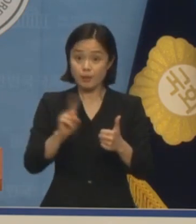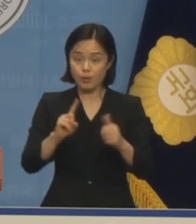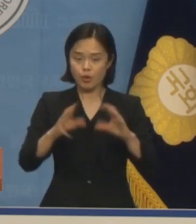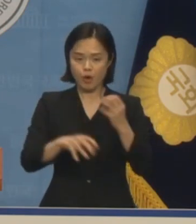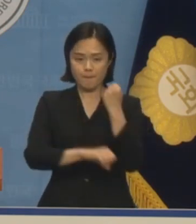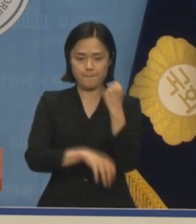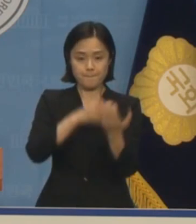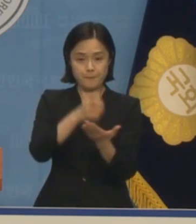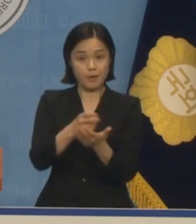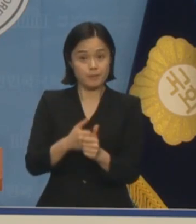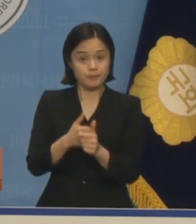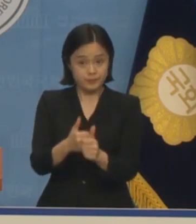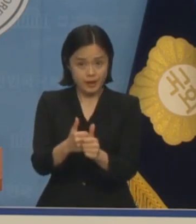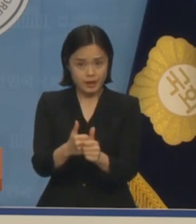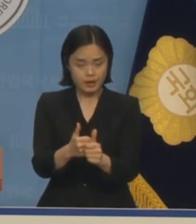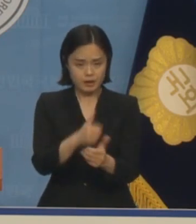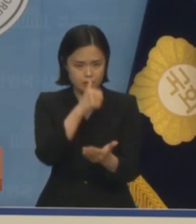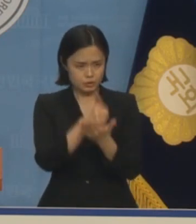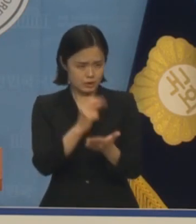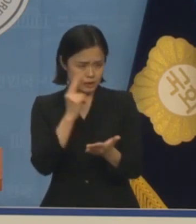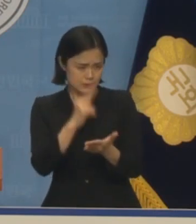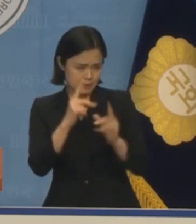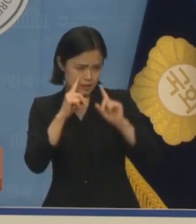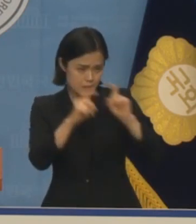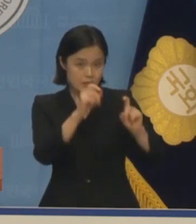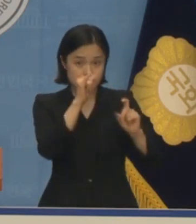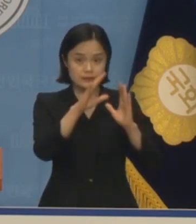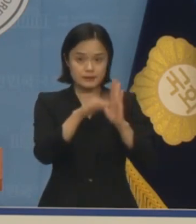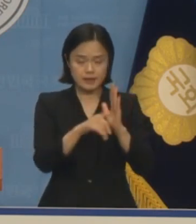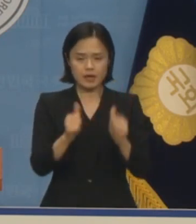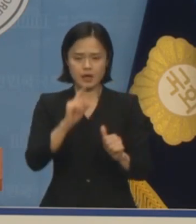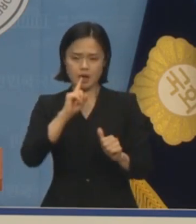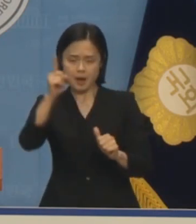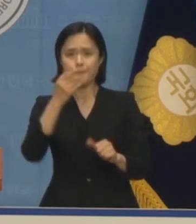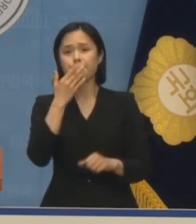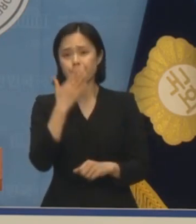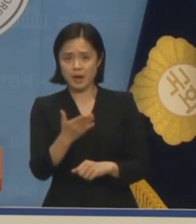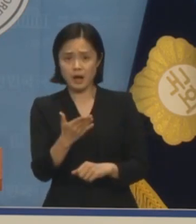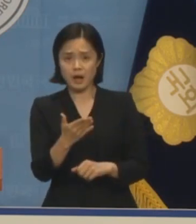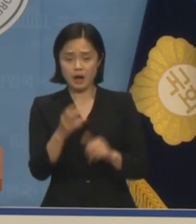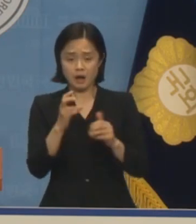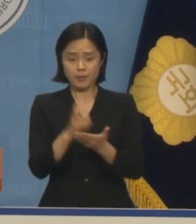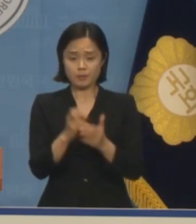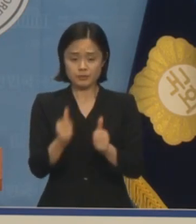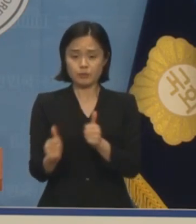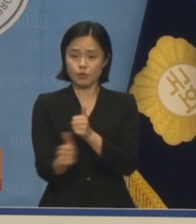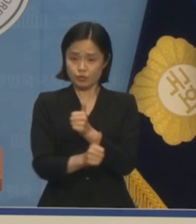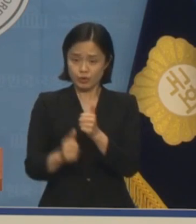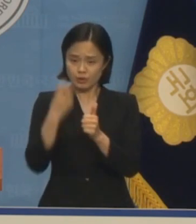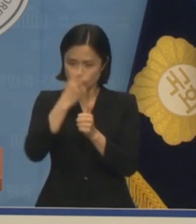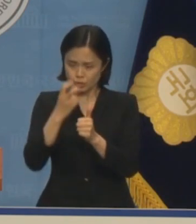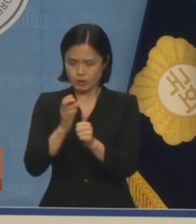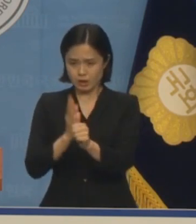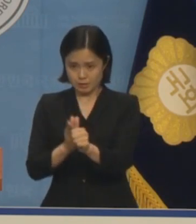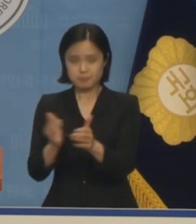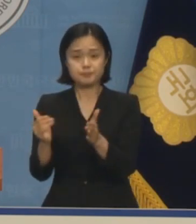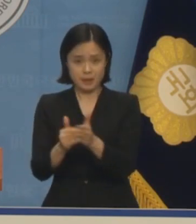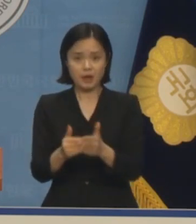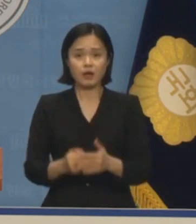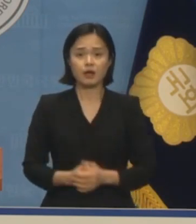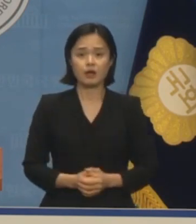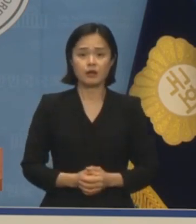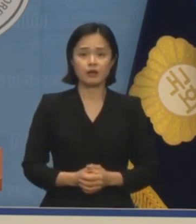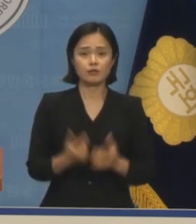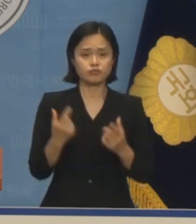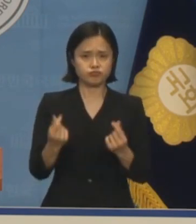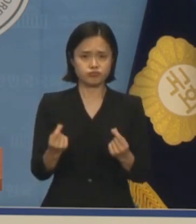중대범죄 혐의가 의심되는 검사에 대해 탄핵소추를 발의했고 법사위로 조사를 회부한 것입니다. 게다가